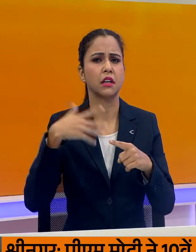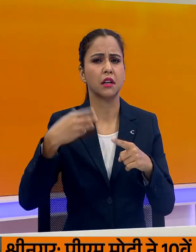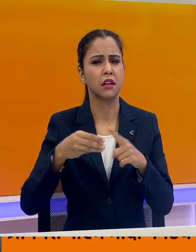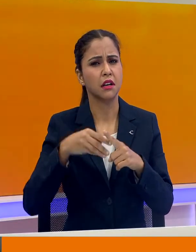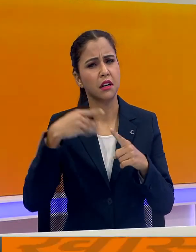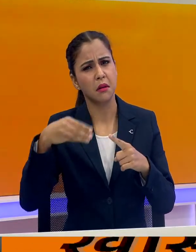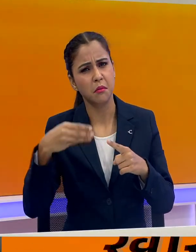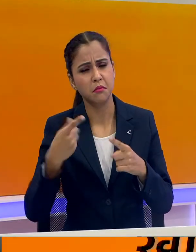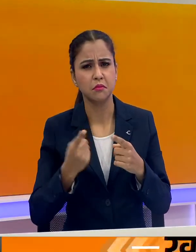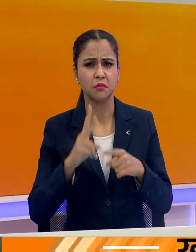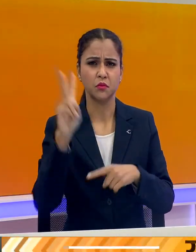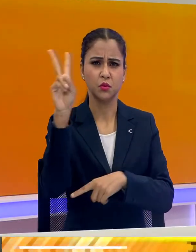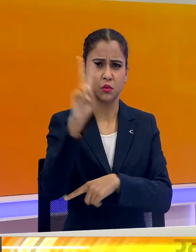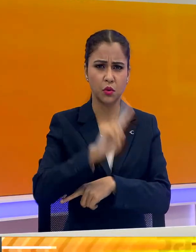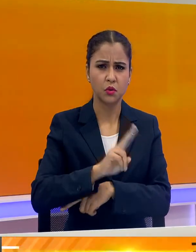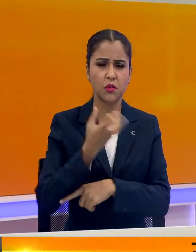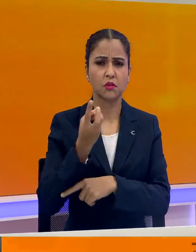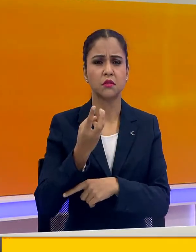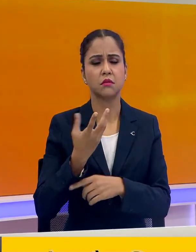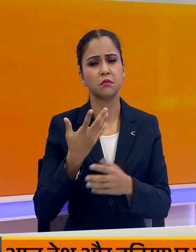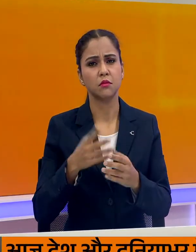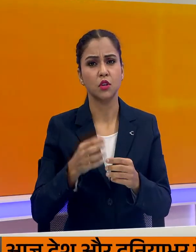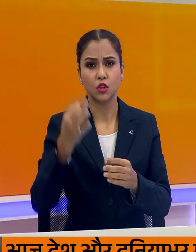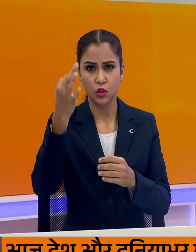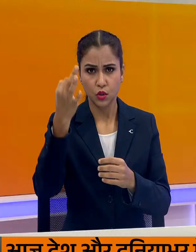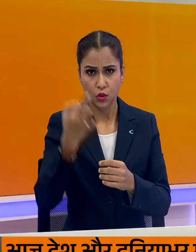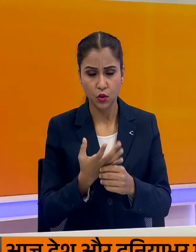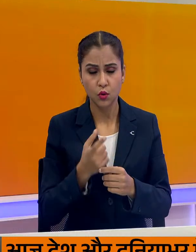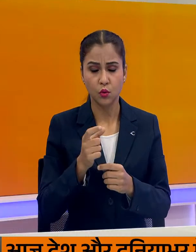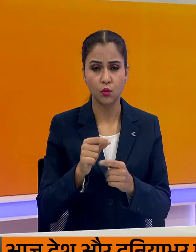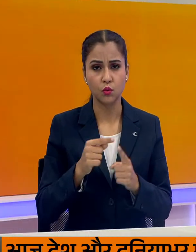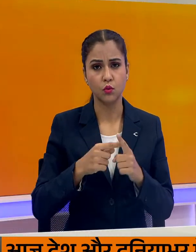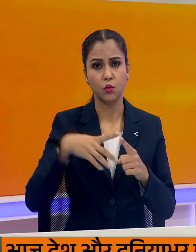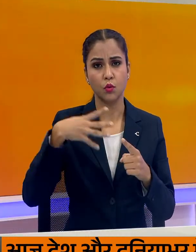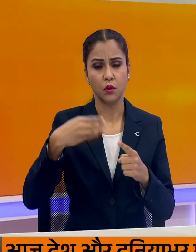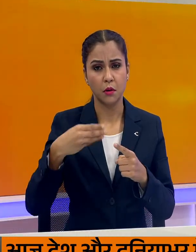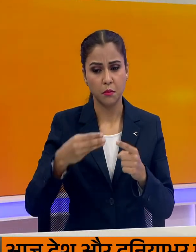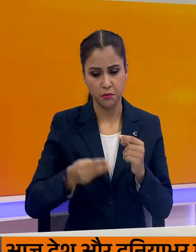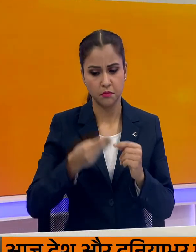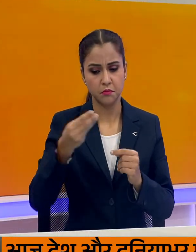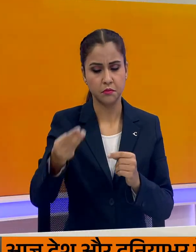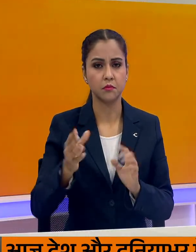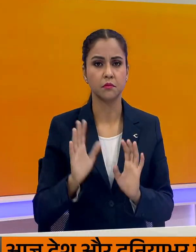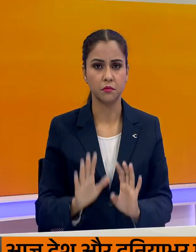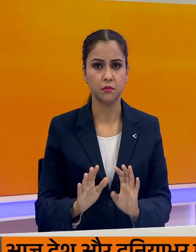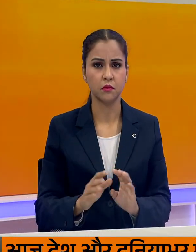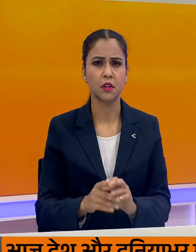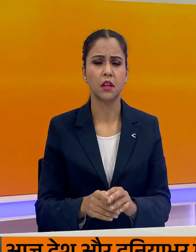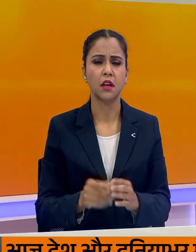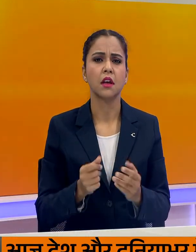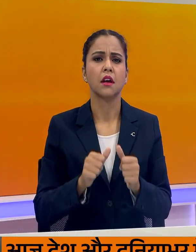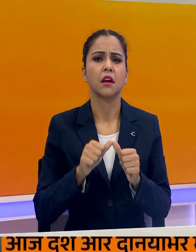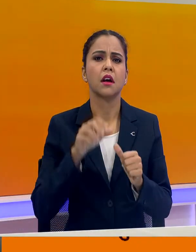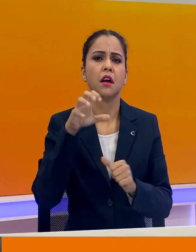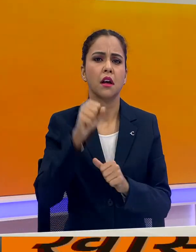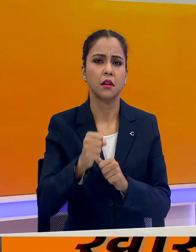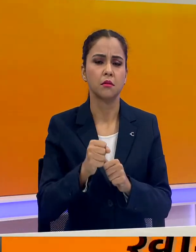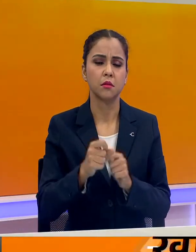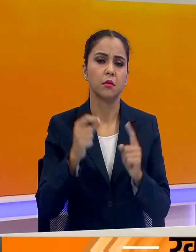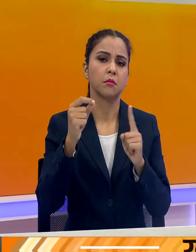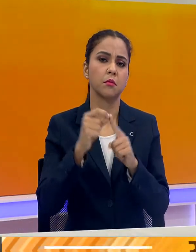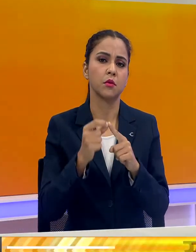दिन का नए मेंबर को ओथ देने का एक सुविधा के लिए प्रोटेम स्पीकर